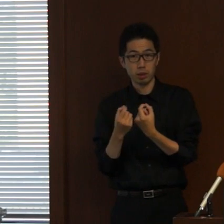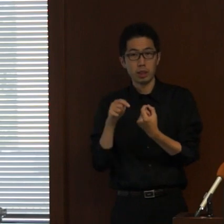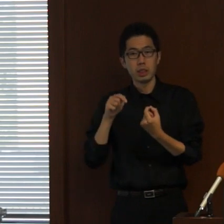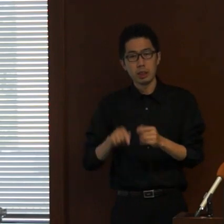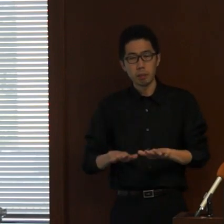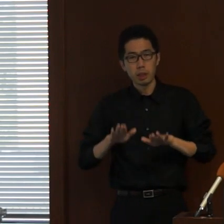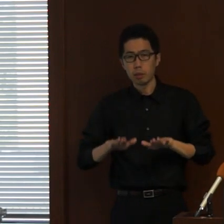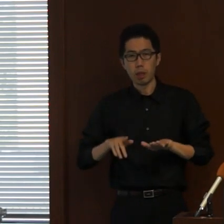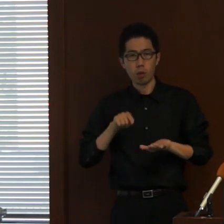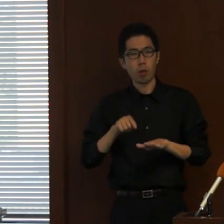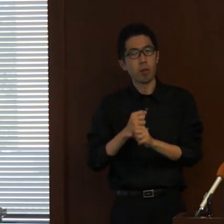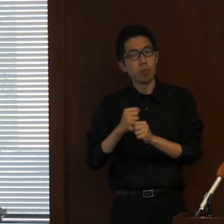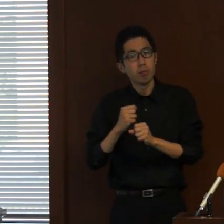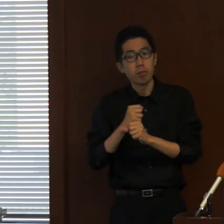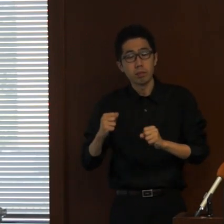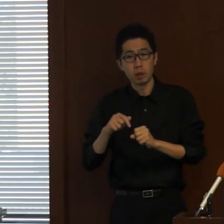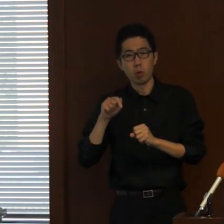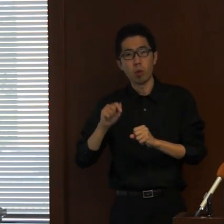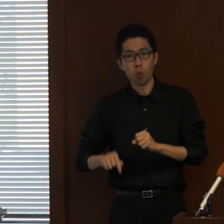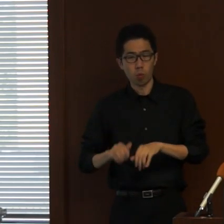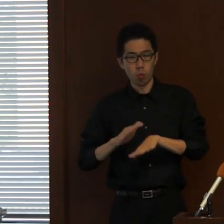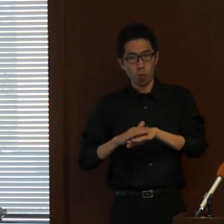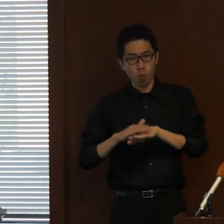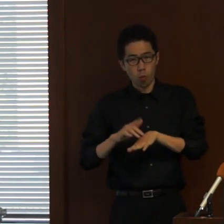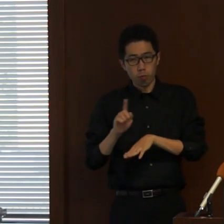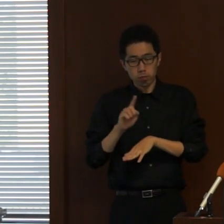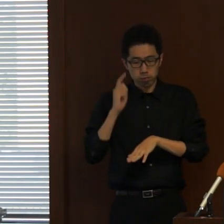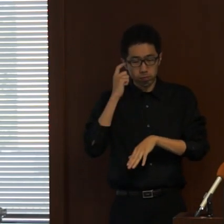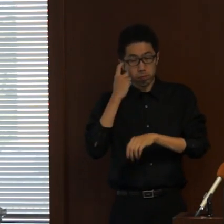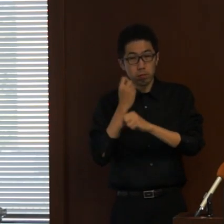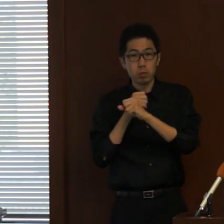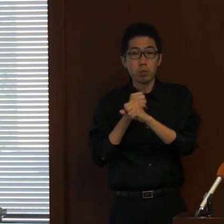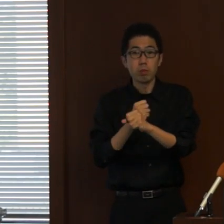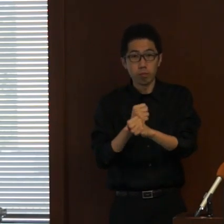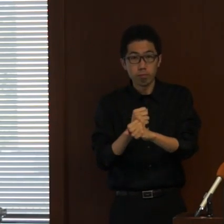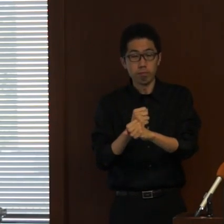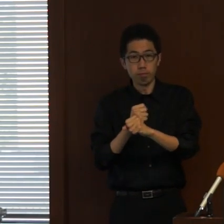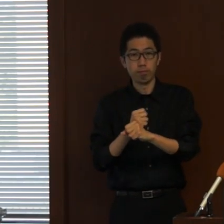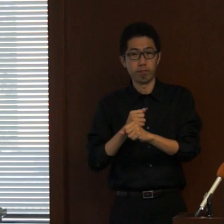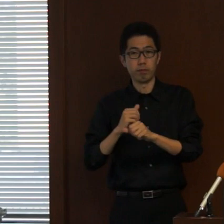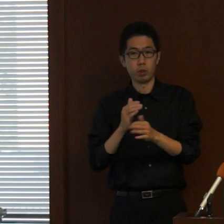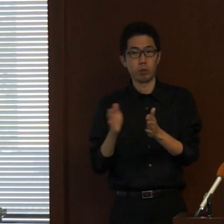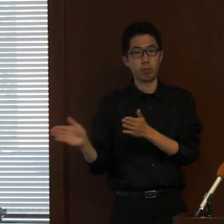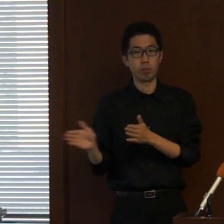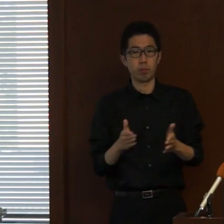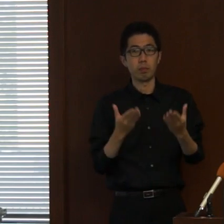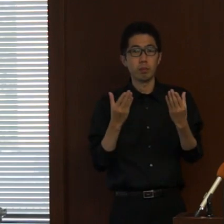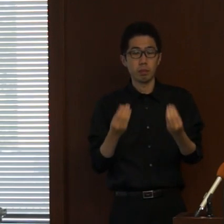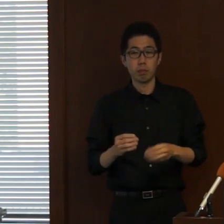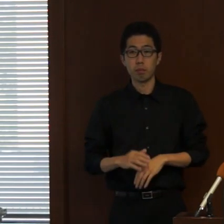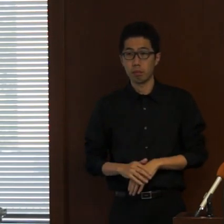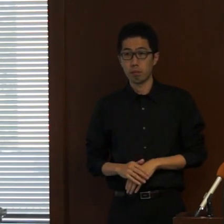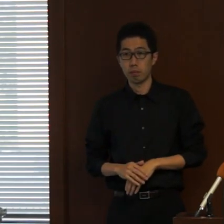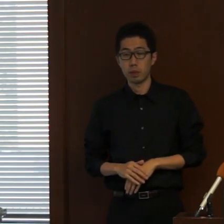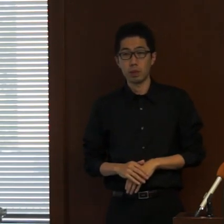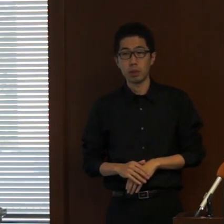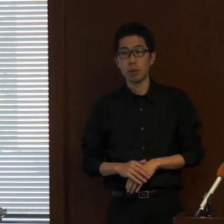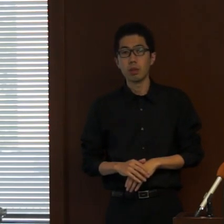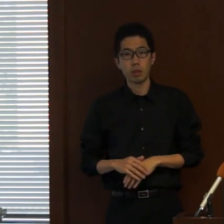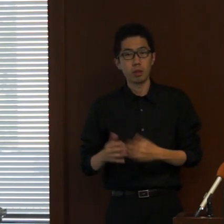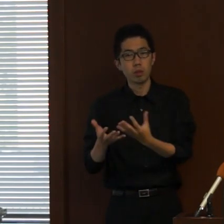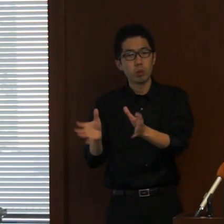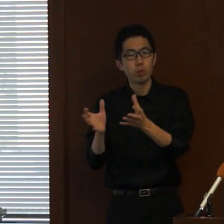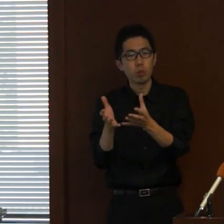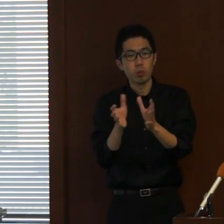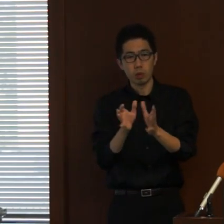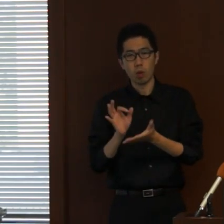という状況をいかに打開しようかということで、知恵を絞りました。 お金をそのまま渡すっていうやり